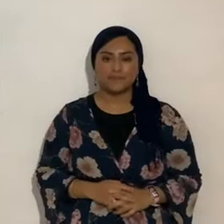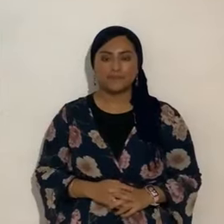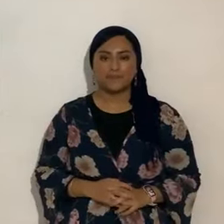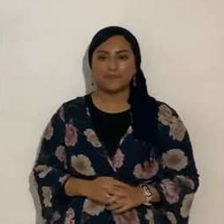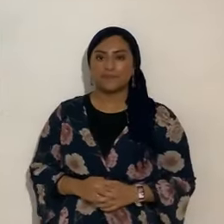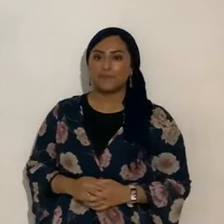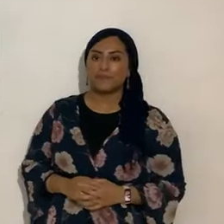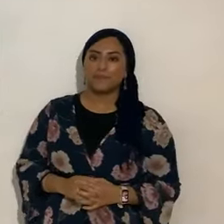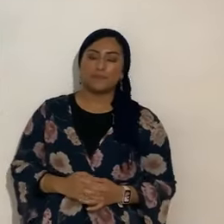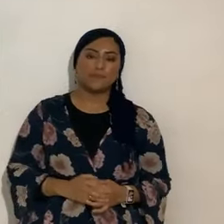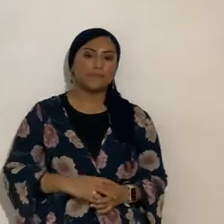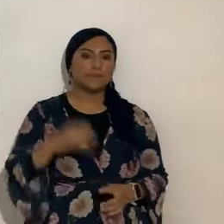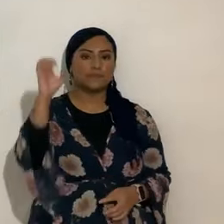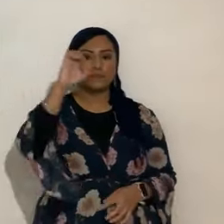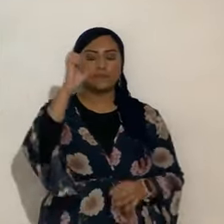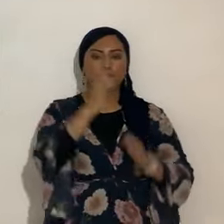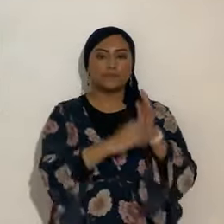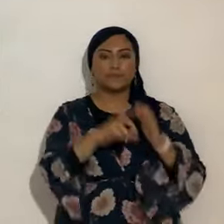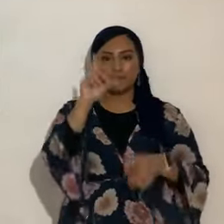Éxodo 20, verso 8.